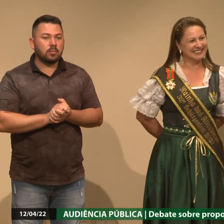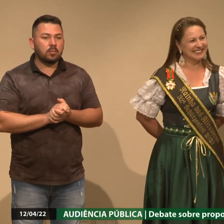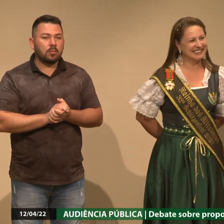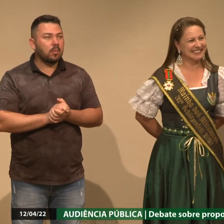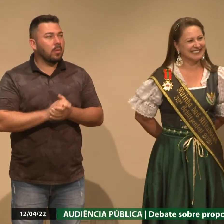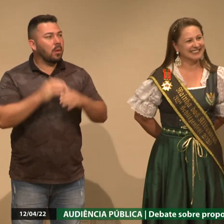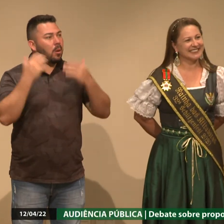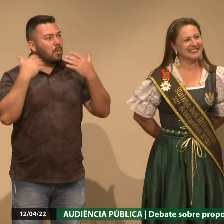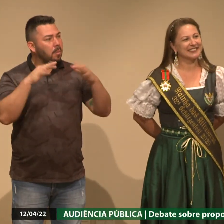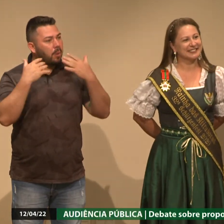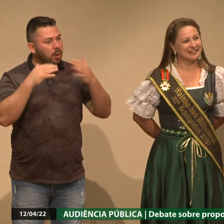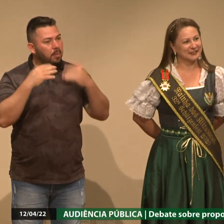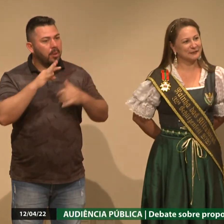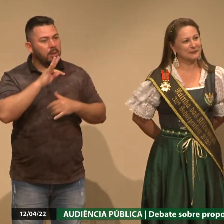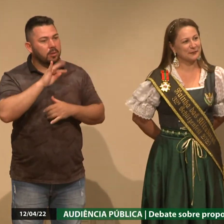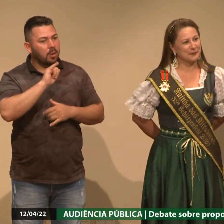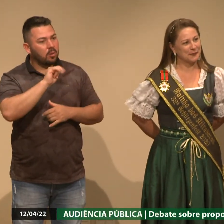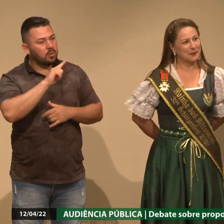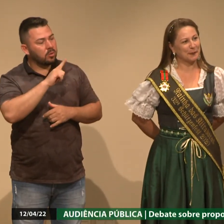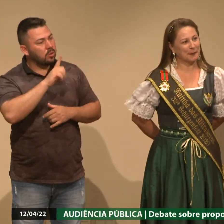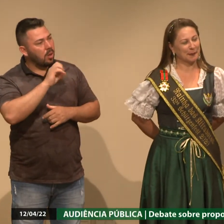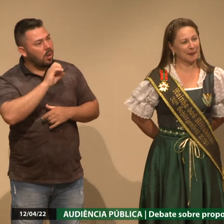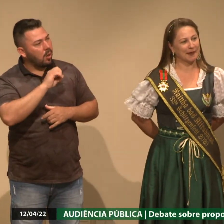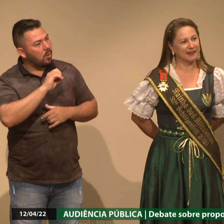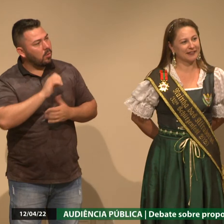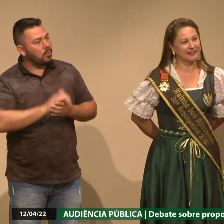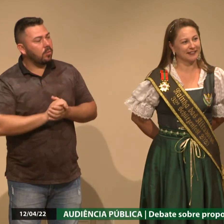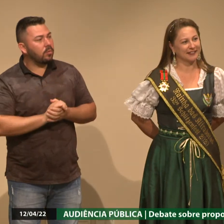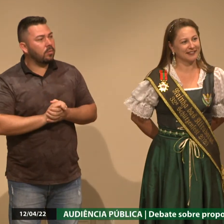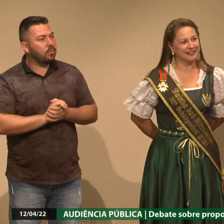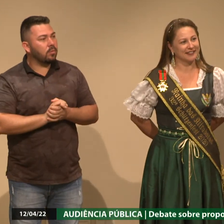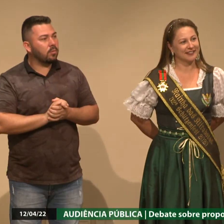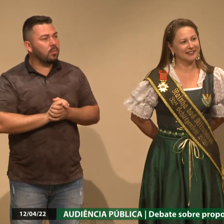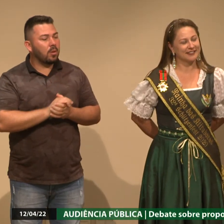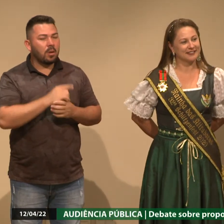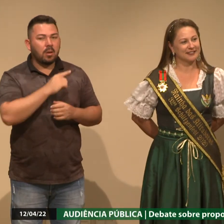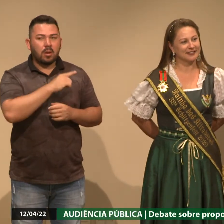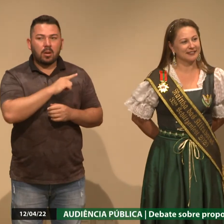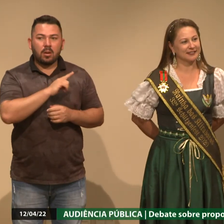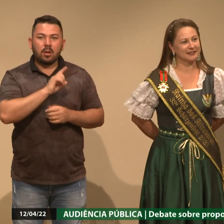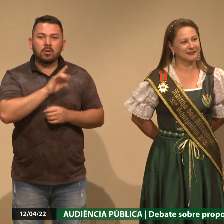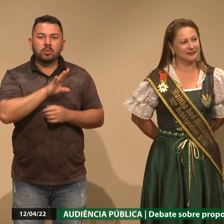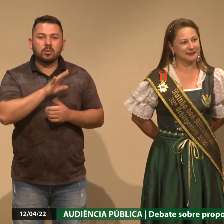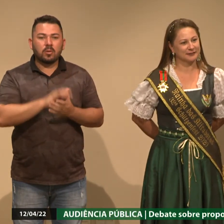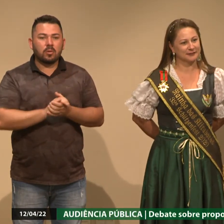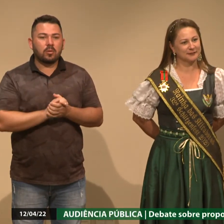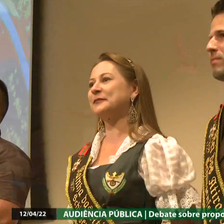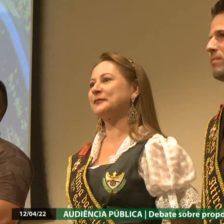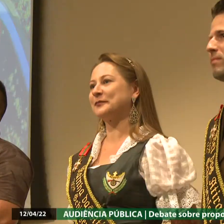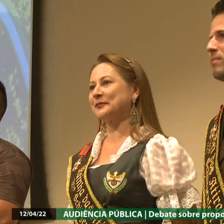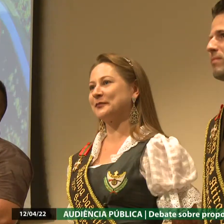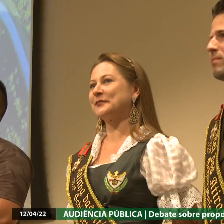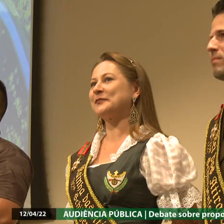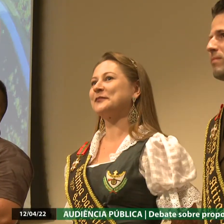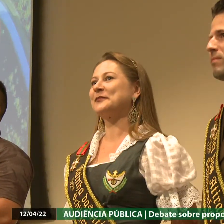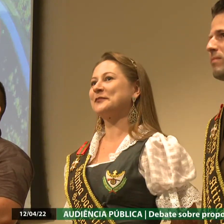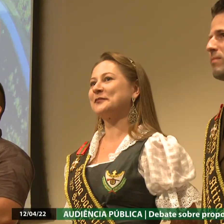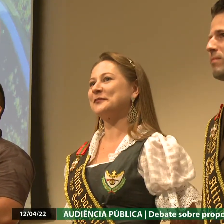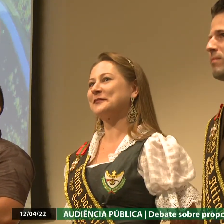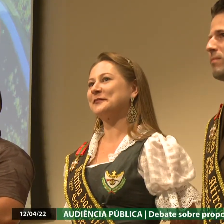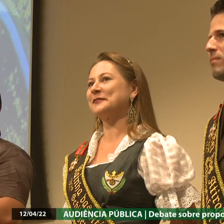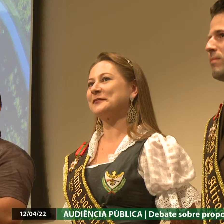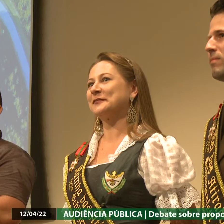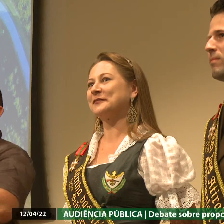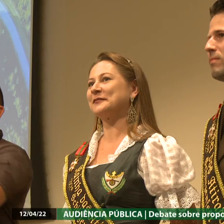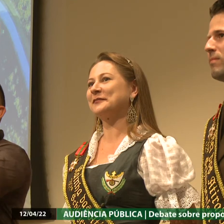e parabéns ao Tiago o Tiago não somente rei da x100 fez mas ele é o atual campeão individual